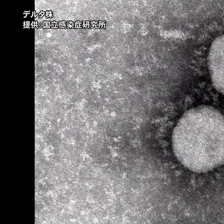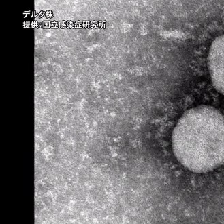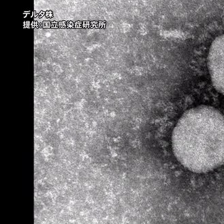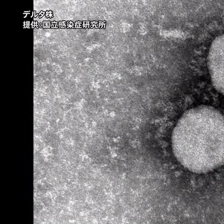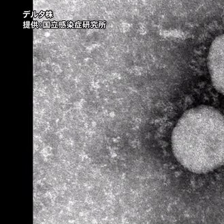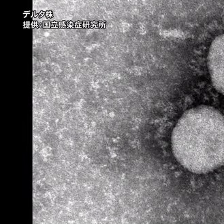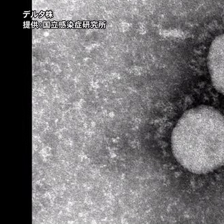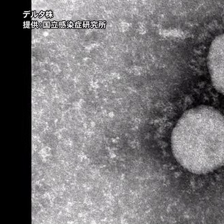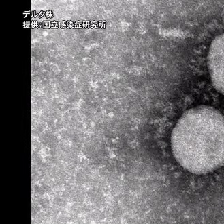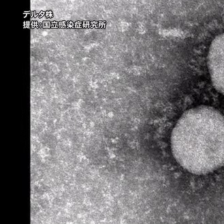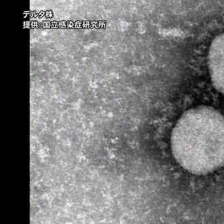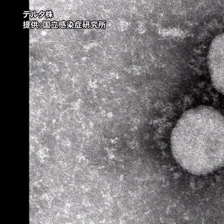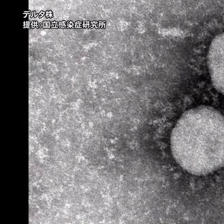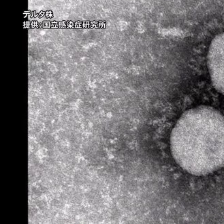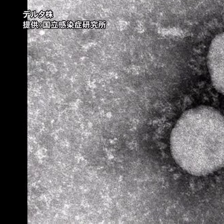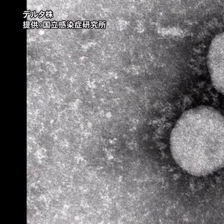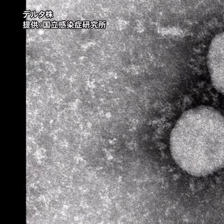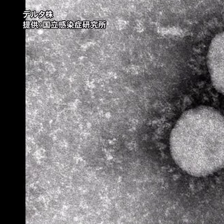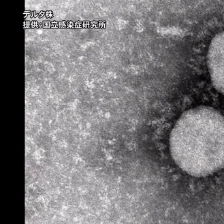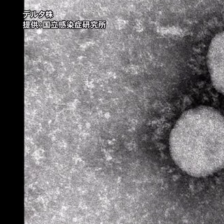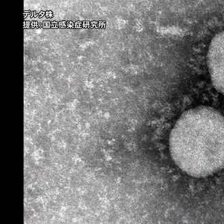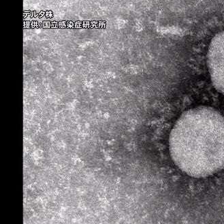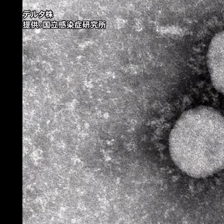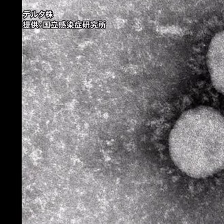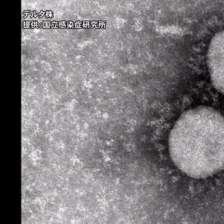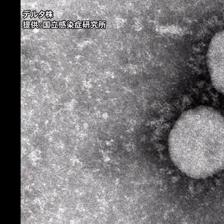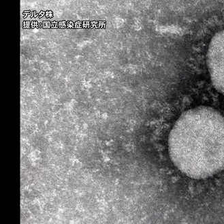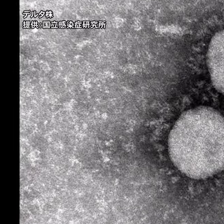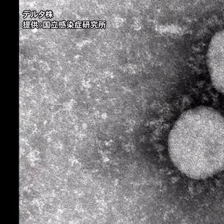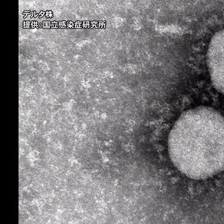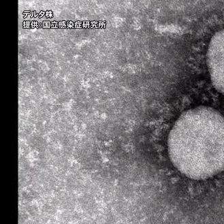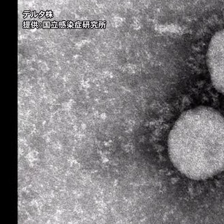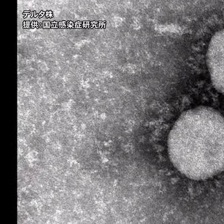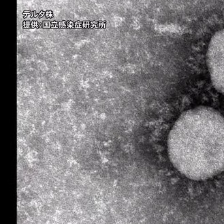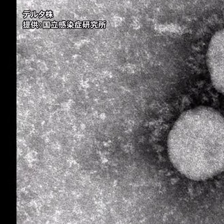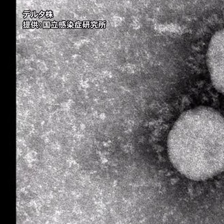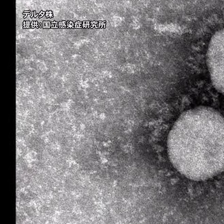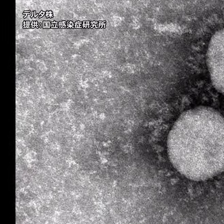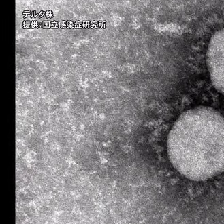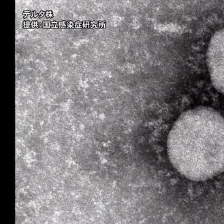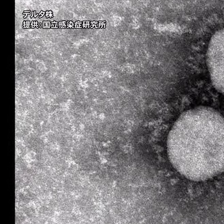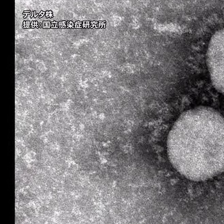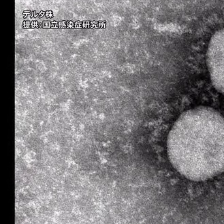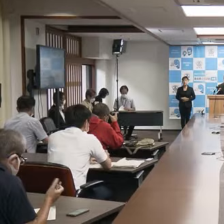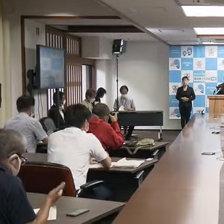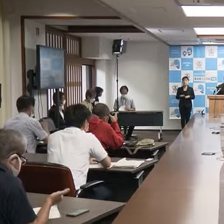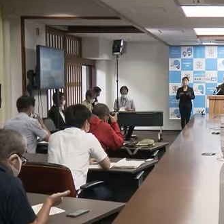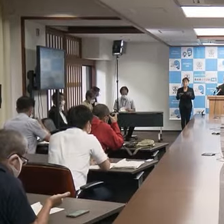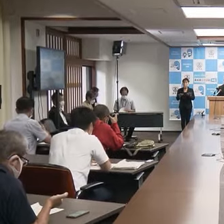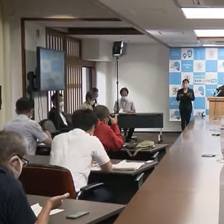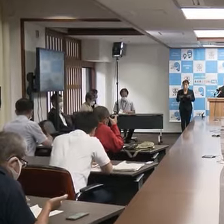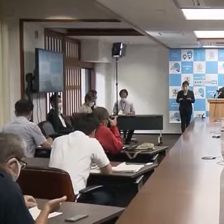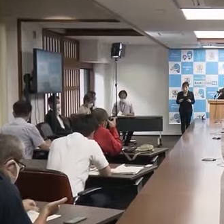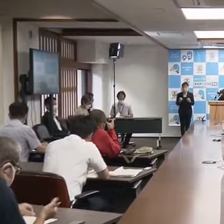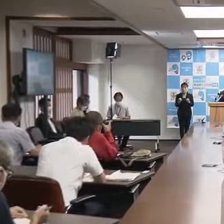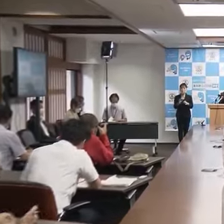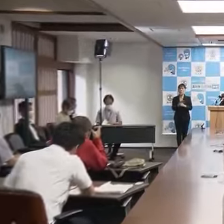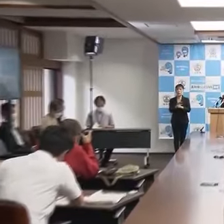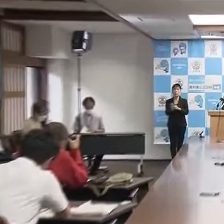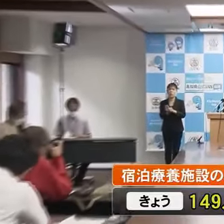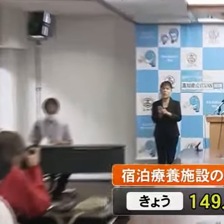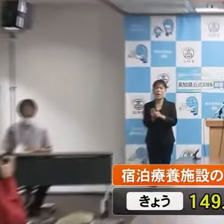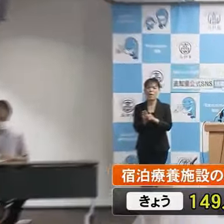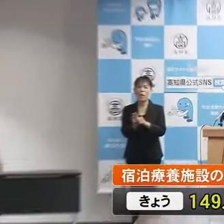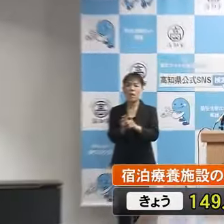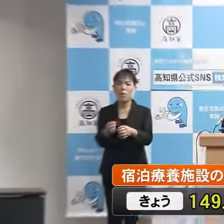今日県内では過去最多となる64人の感染が判明しました。宿泊療養施設